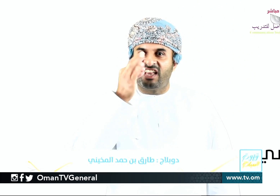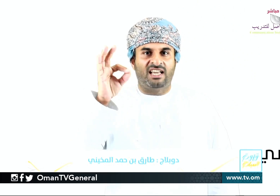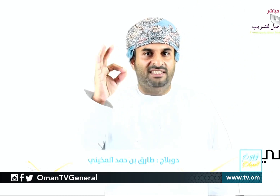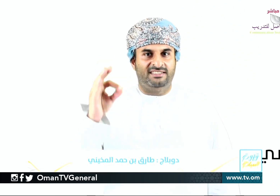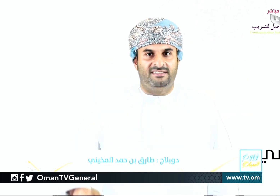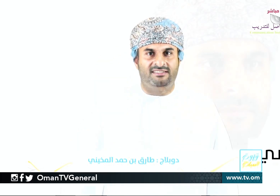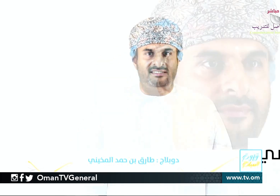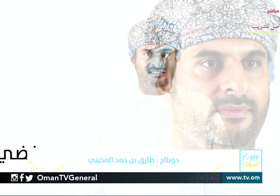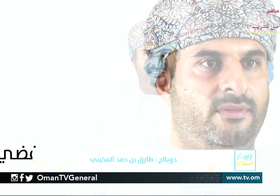فضي